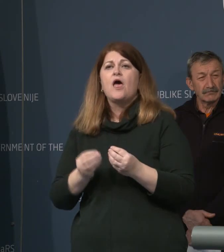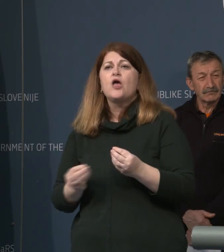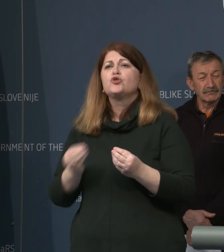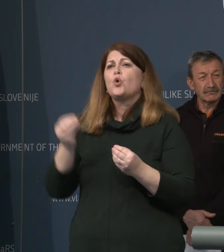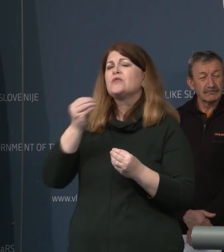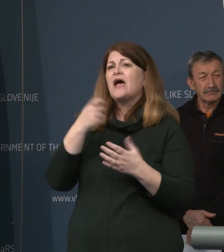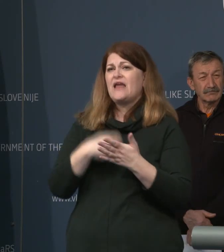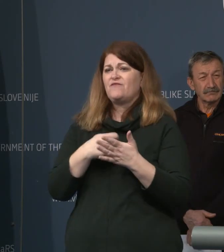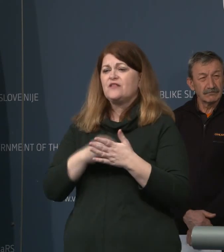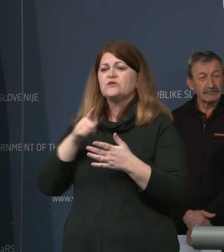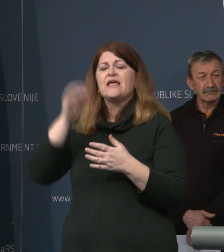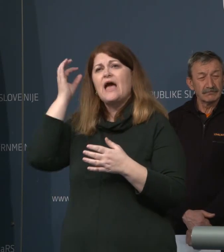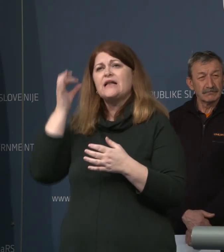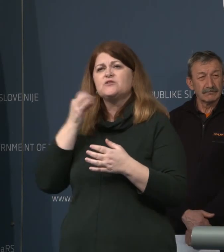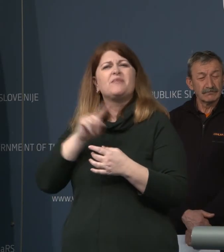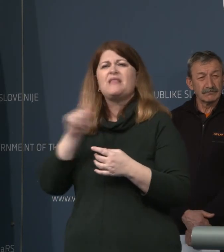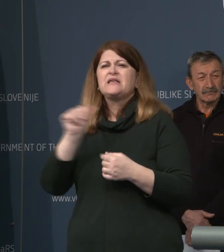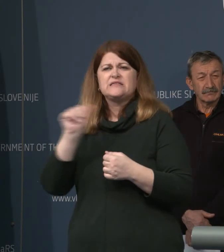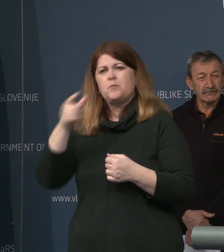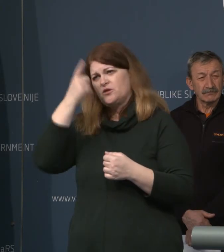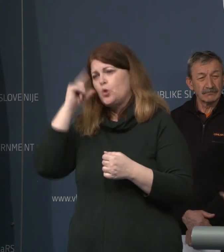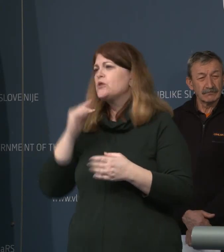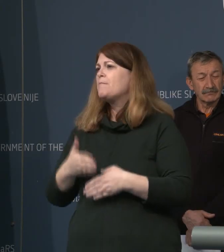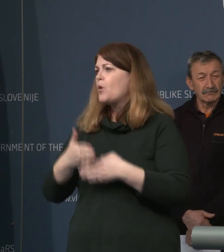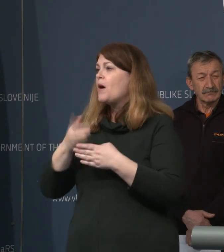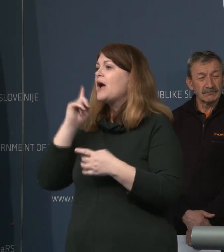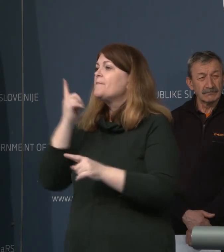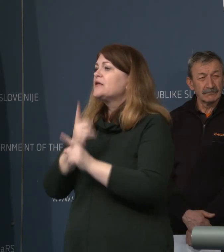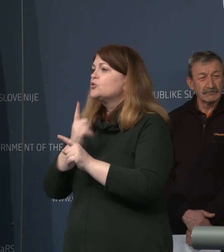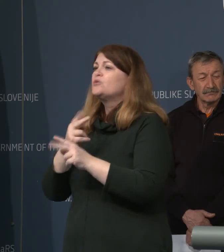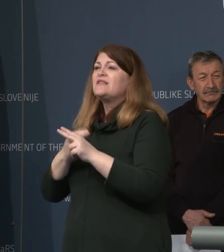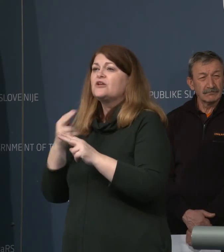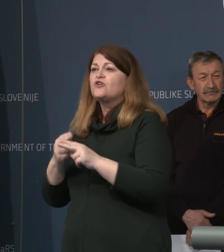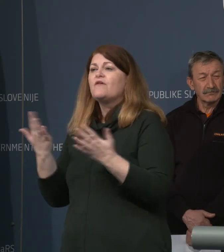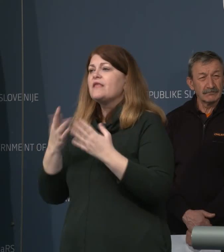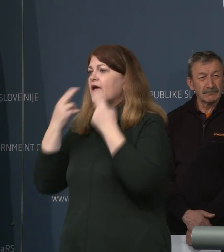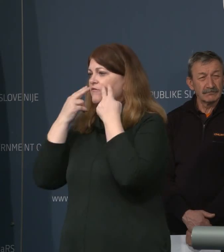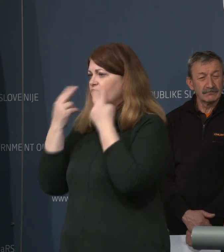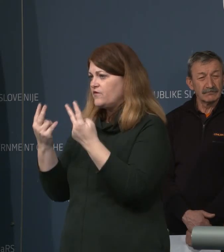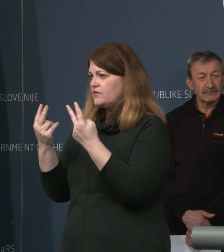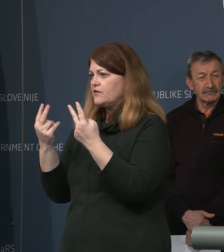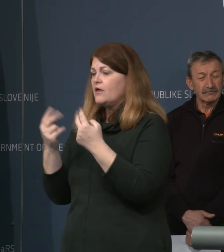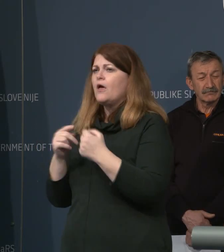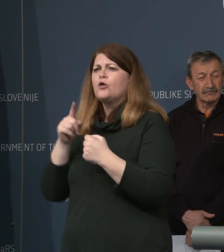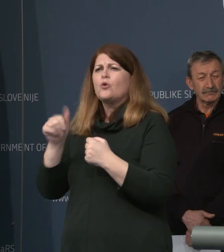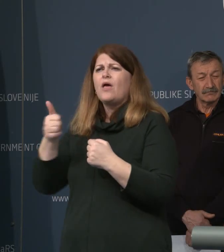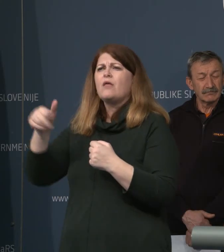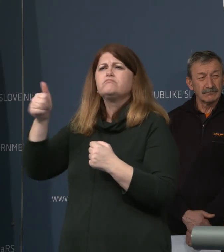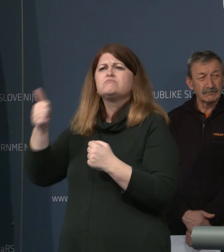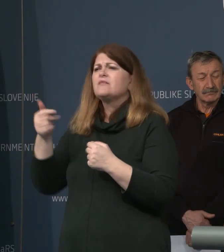dodana vrednost tega klicnega centra, ne samo to, da ljudem pomagamo, ampak da tudi država nekaj vidi. To se mi zdi, da je